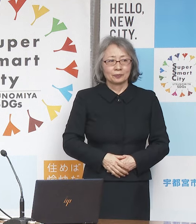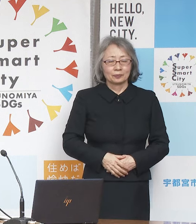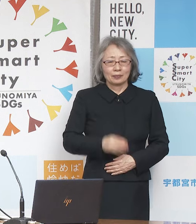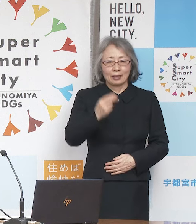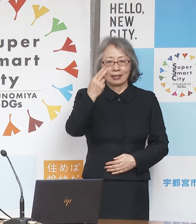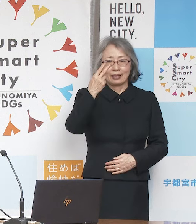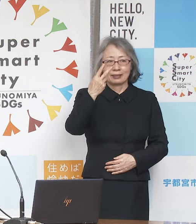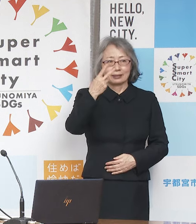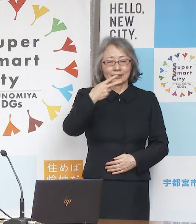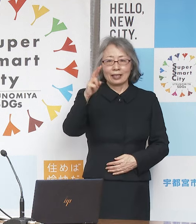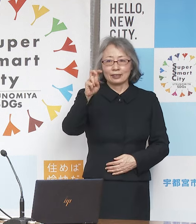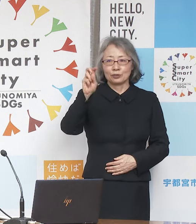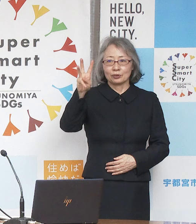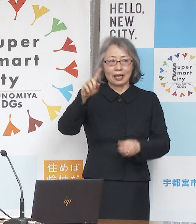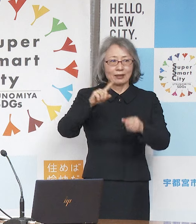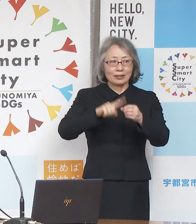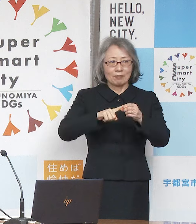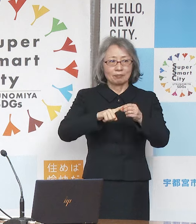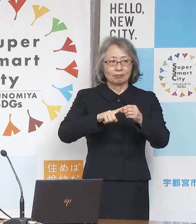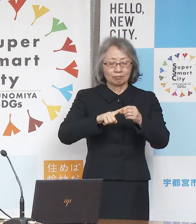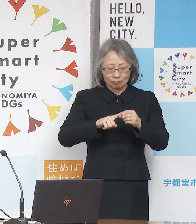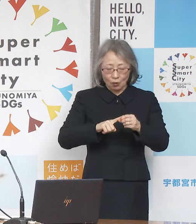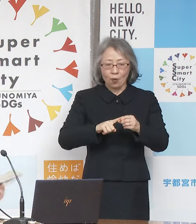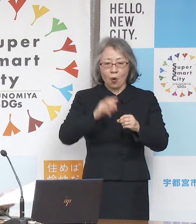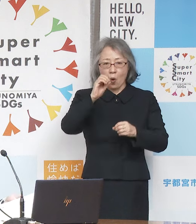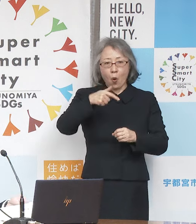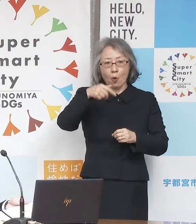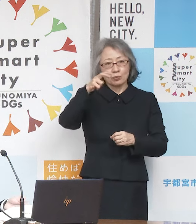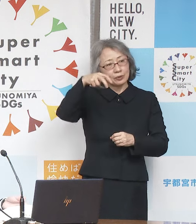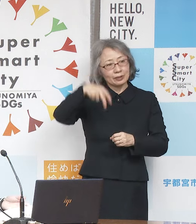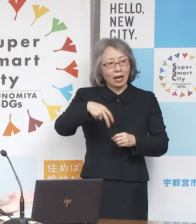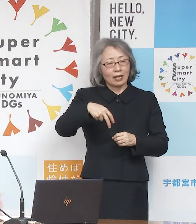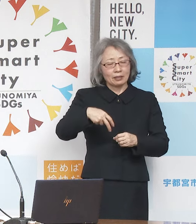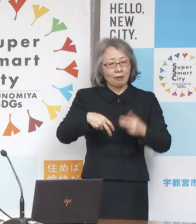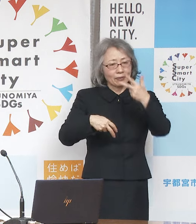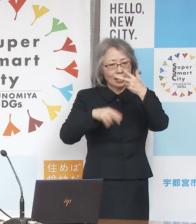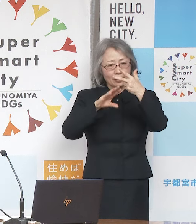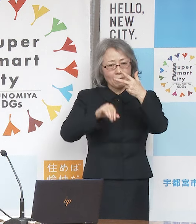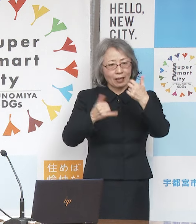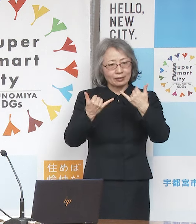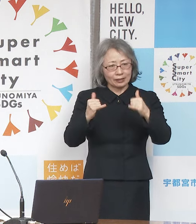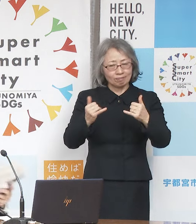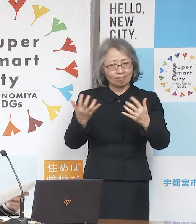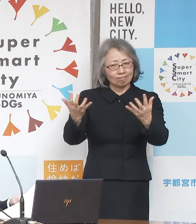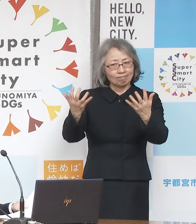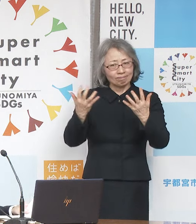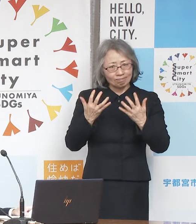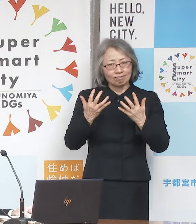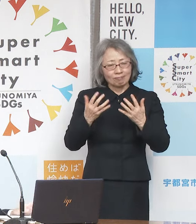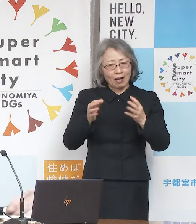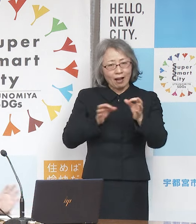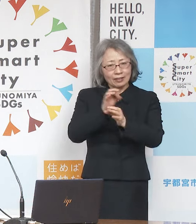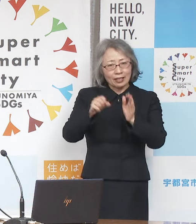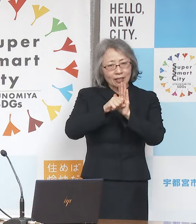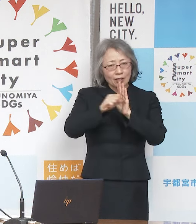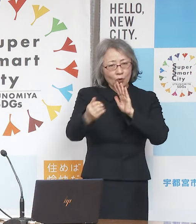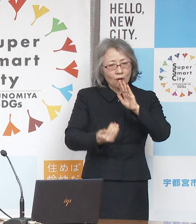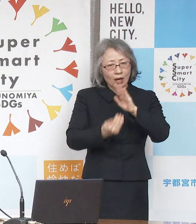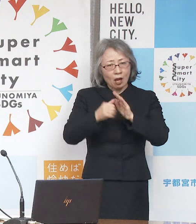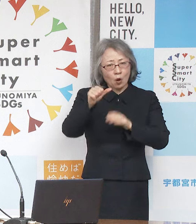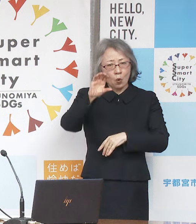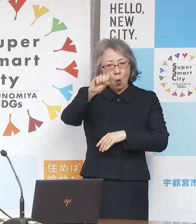2023年のあのオープナーではえ来場者が7万人でええ経済効果が最高額の